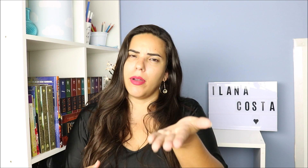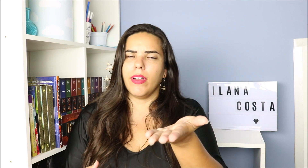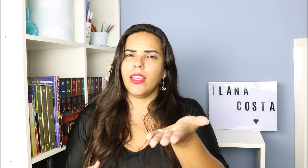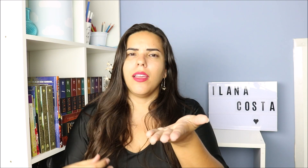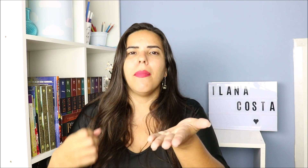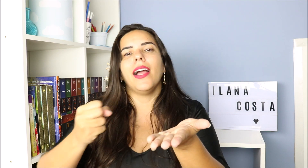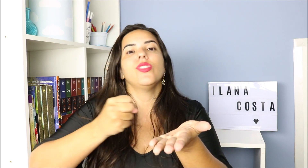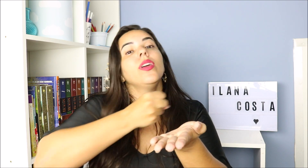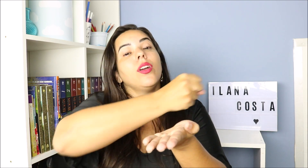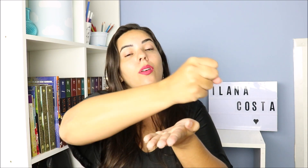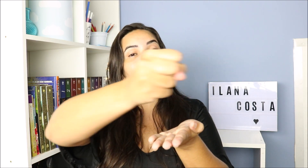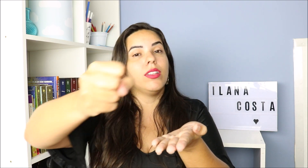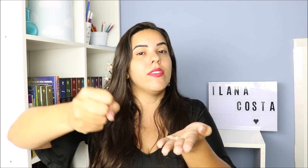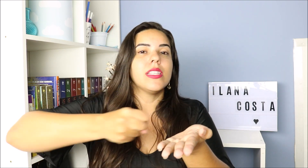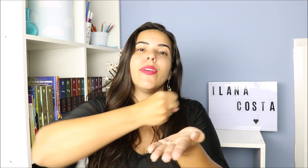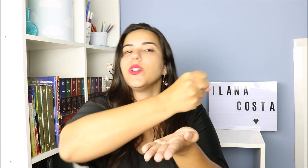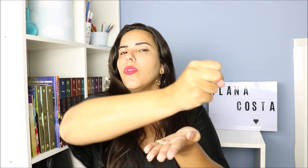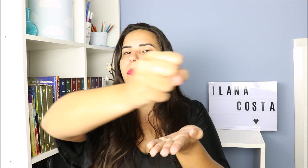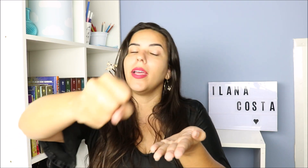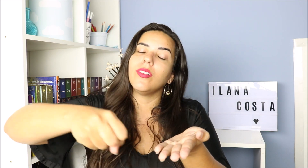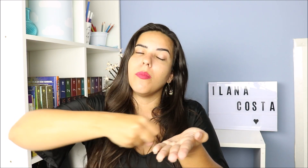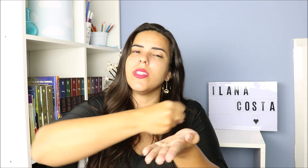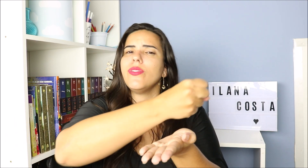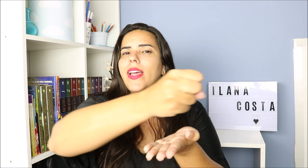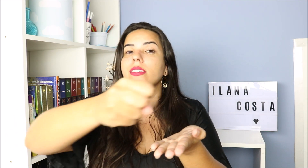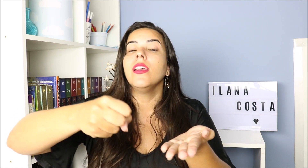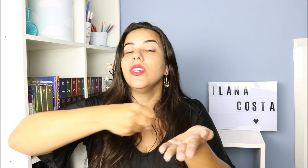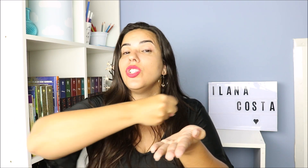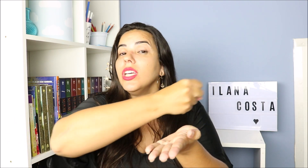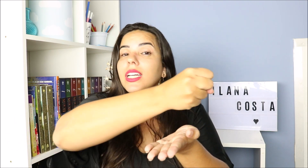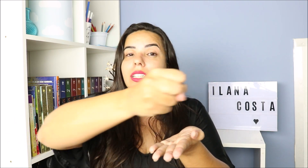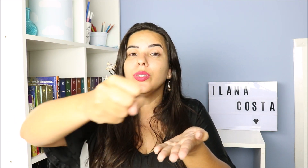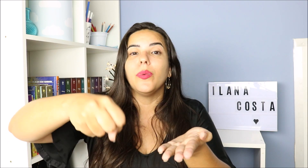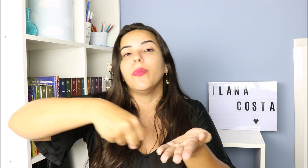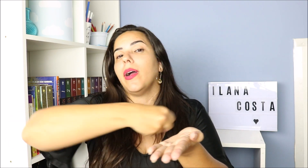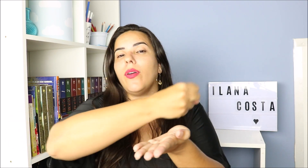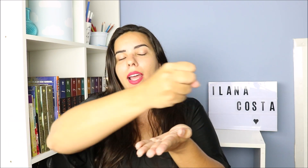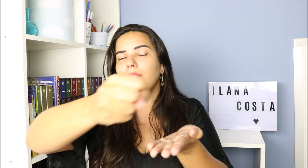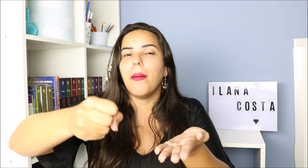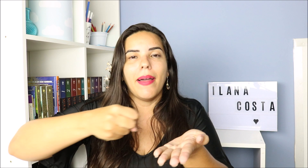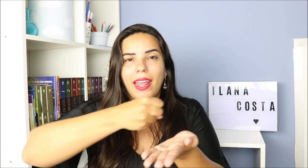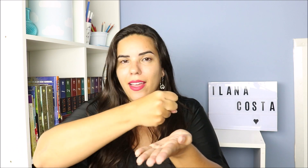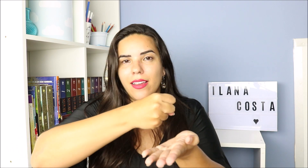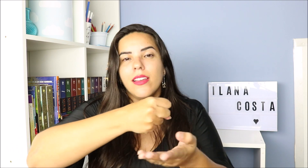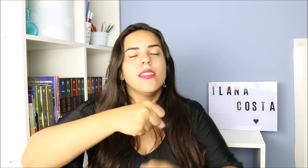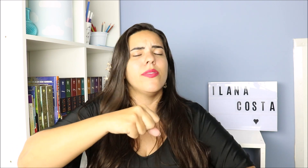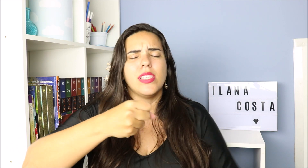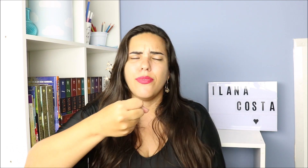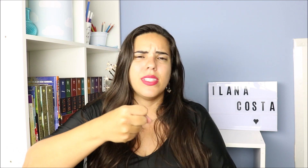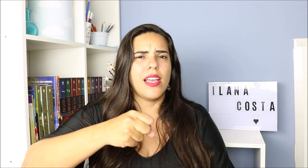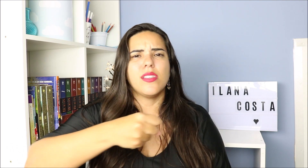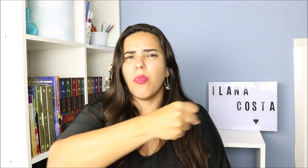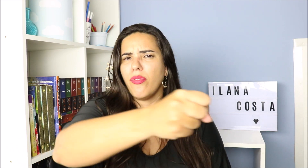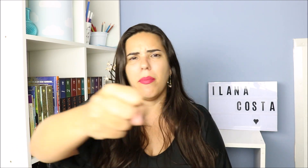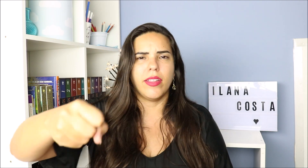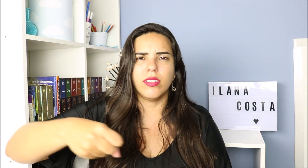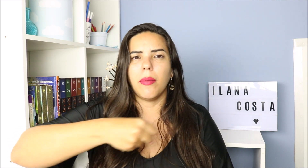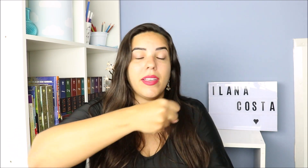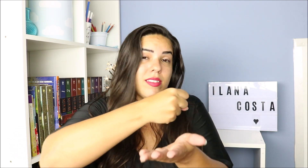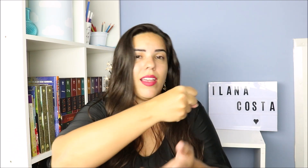aqui embaixo e com a outra você faz movimento como se estivesse girando uma colher numa panela. Se você fizer esse movimento também sem a